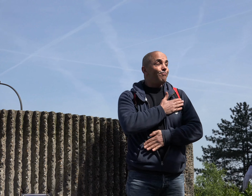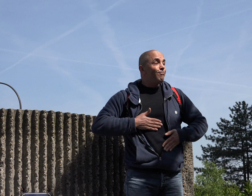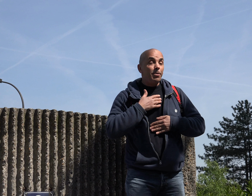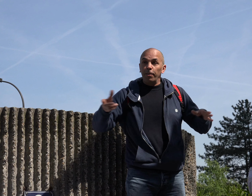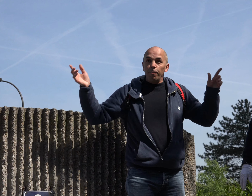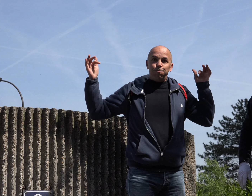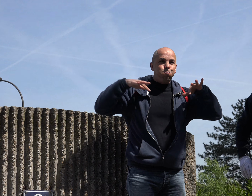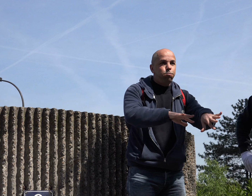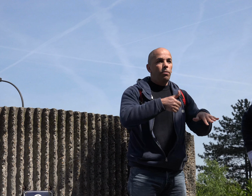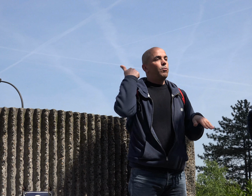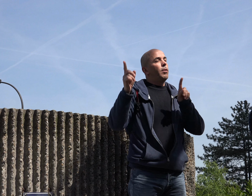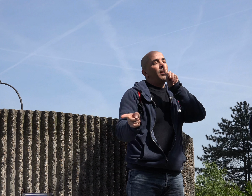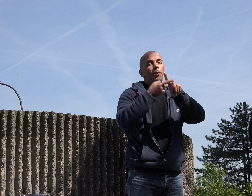Merci. Bonjour,